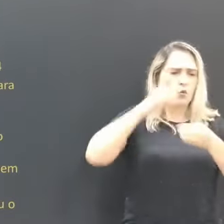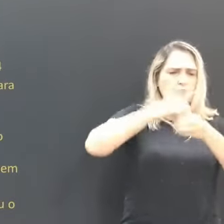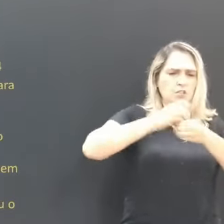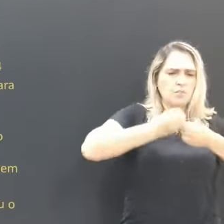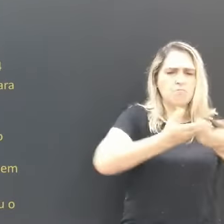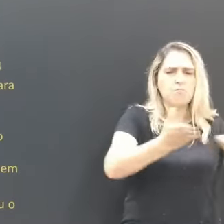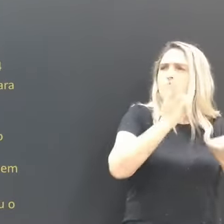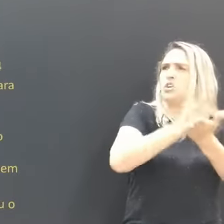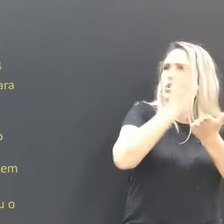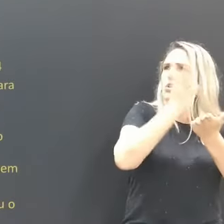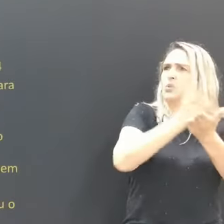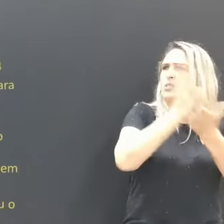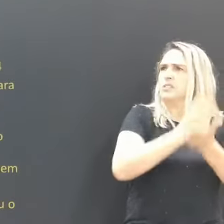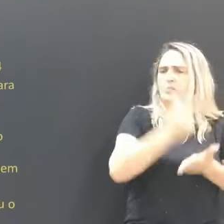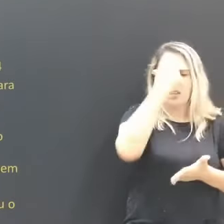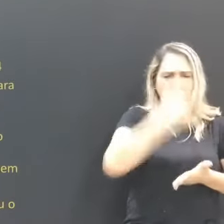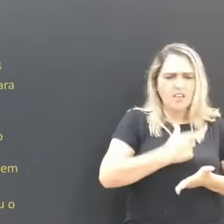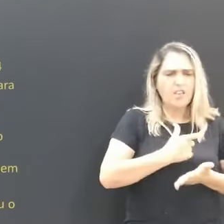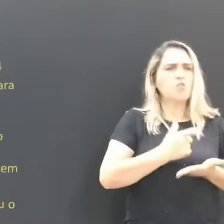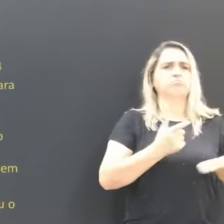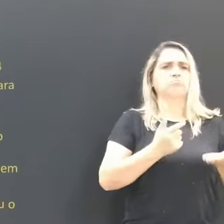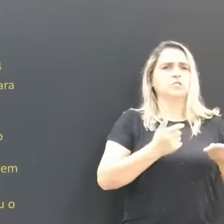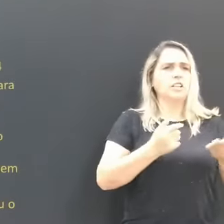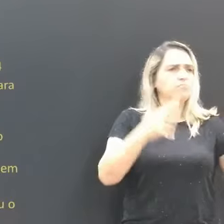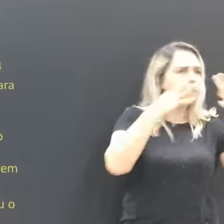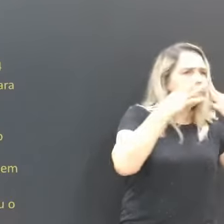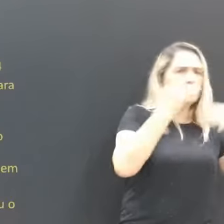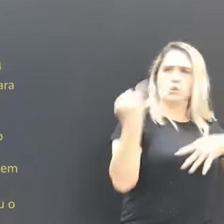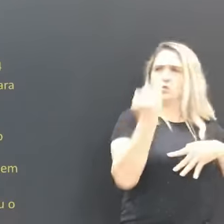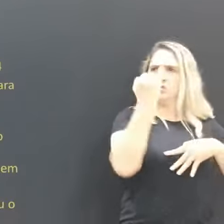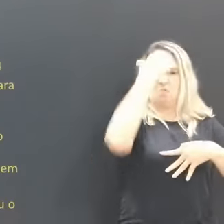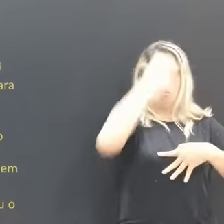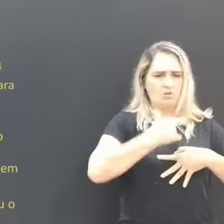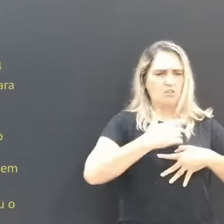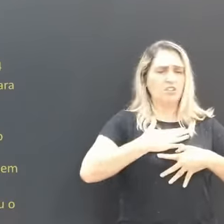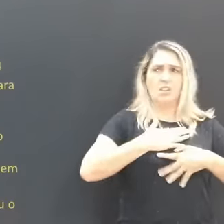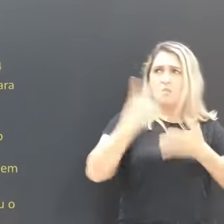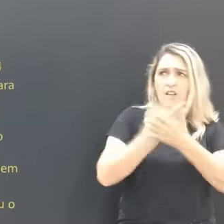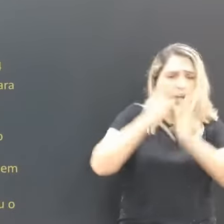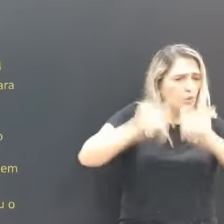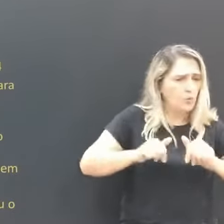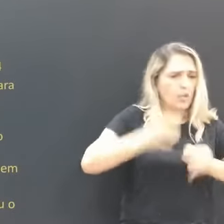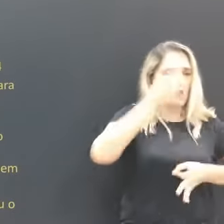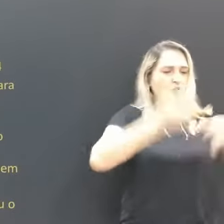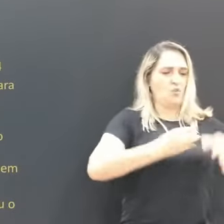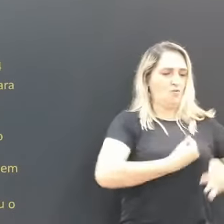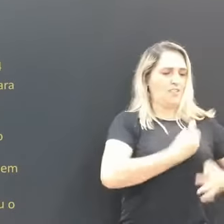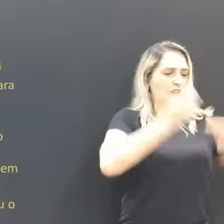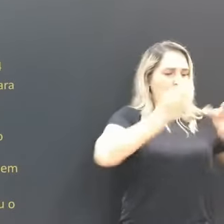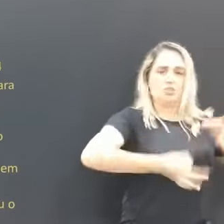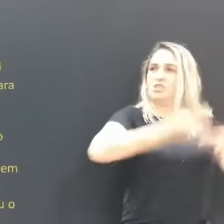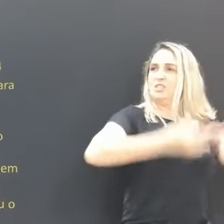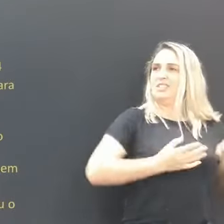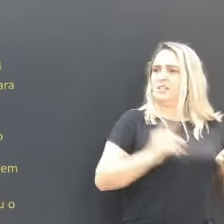estou sempre ofertando, sou sempre digno em tudo que eu faço. Sou uma pessoa